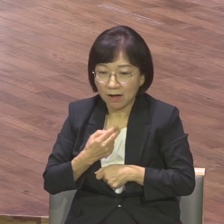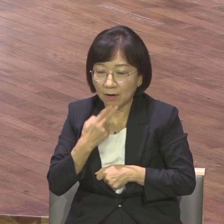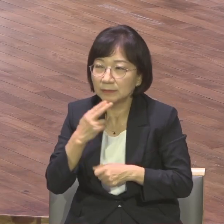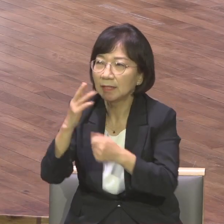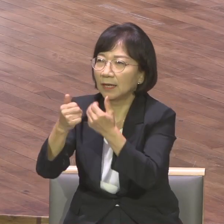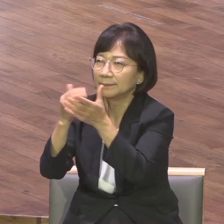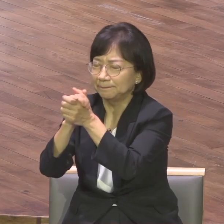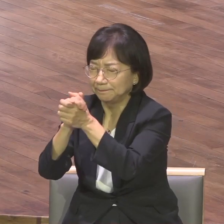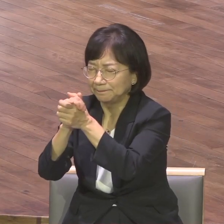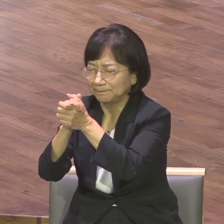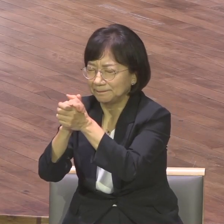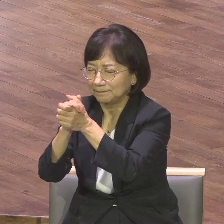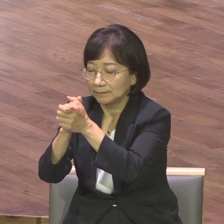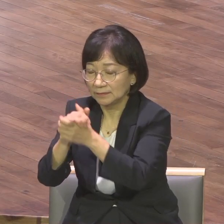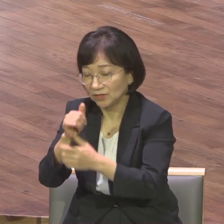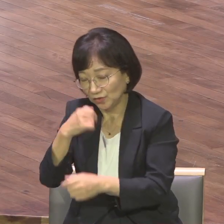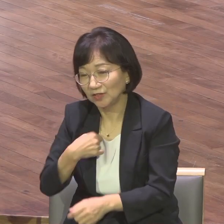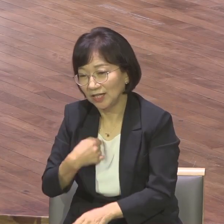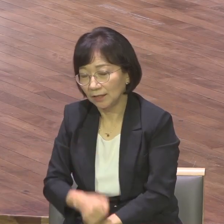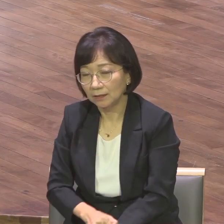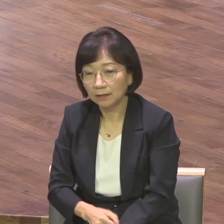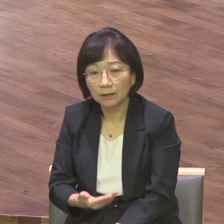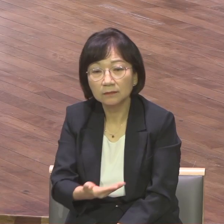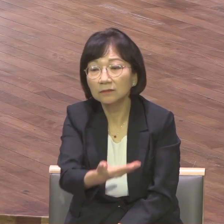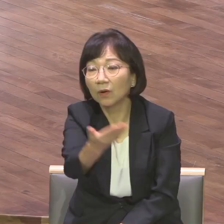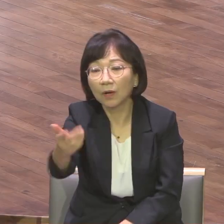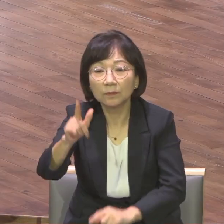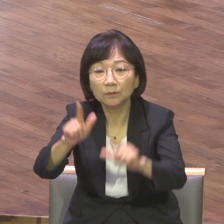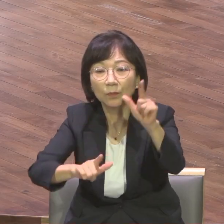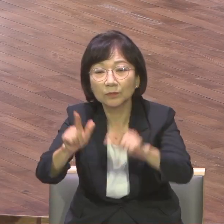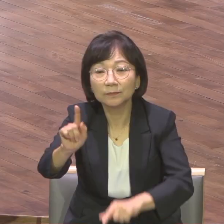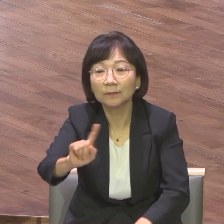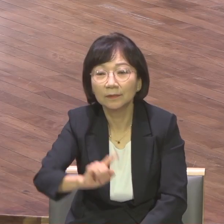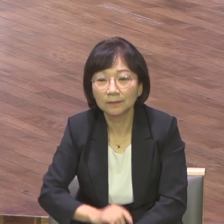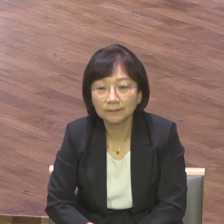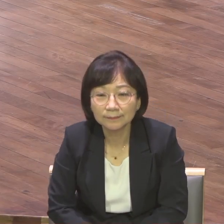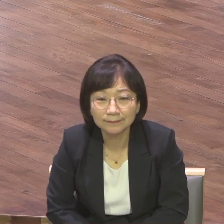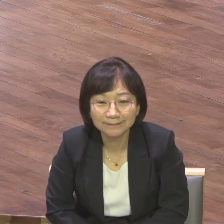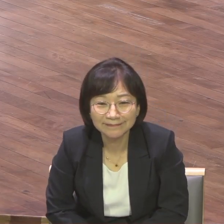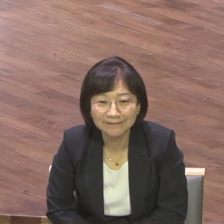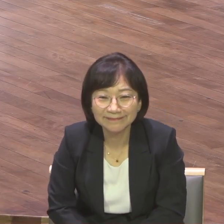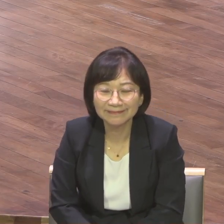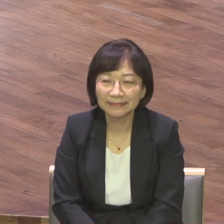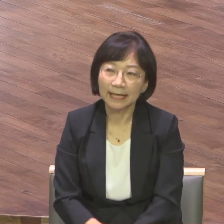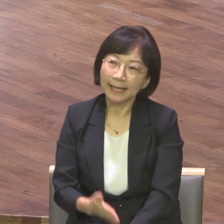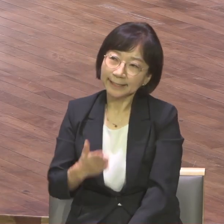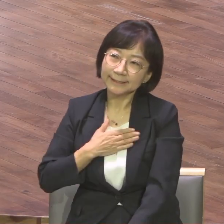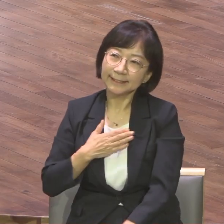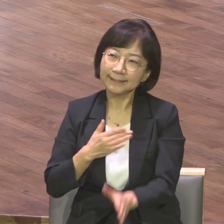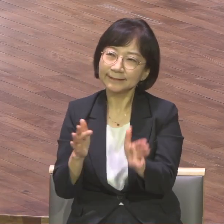그대들은 어떻습니까? 아이고, 내가 그래도 예수를 30년 믿었는데,